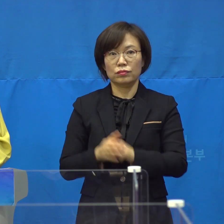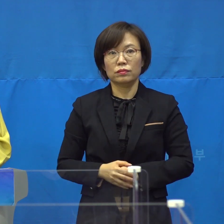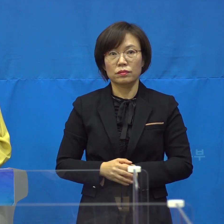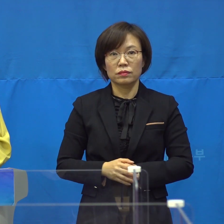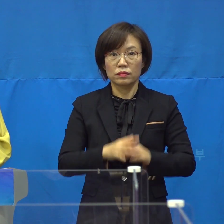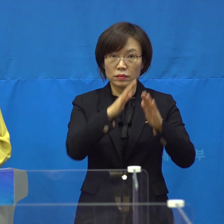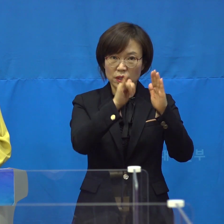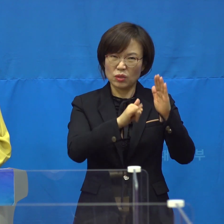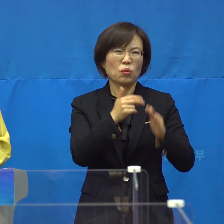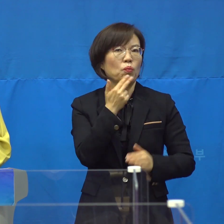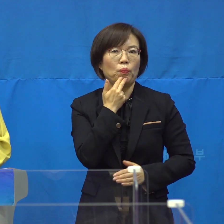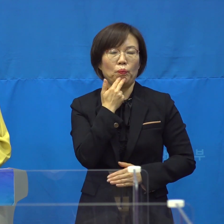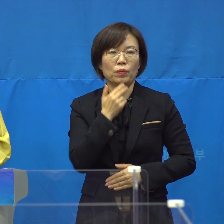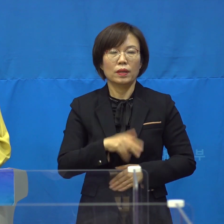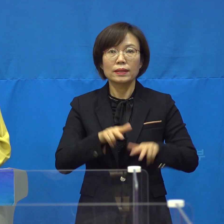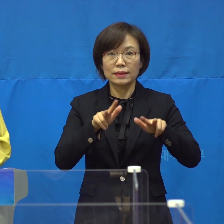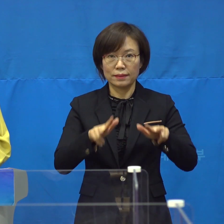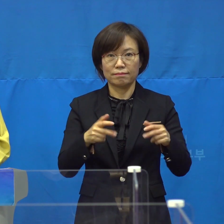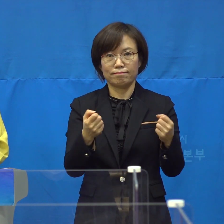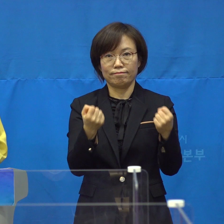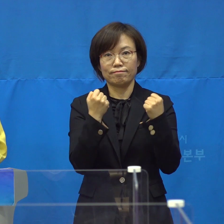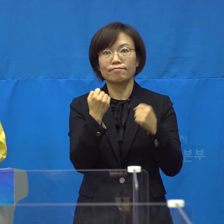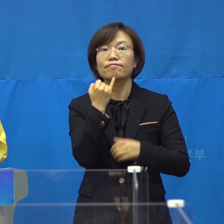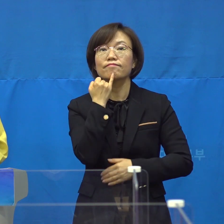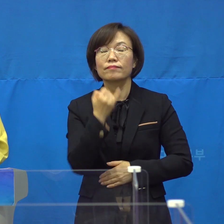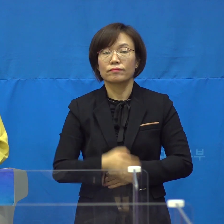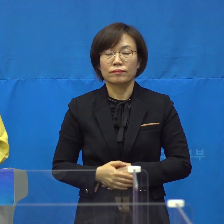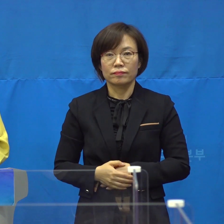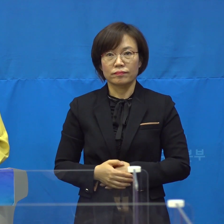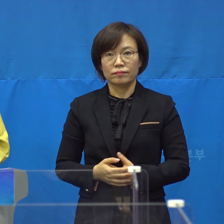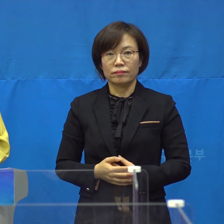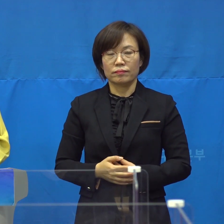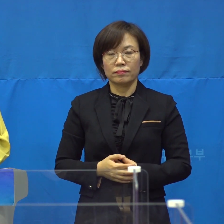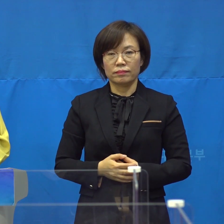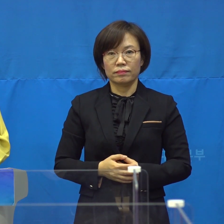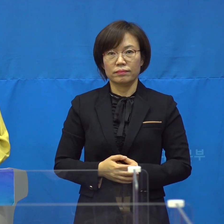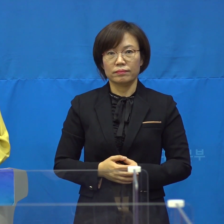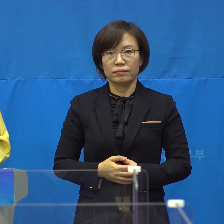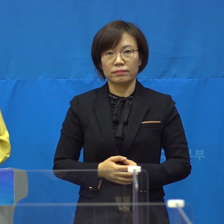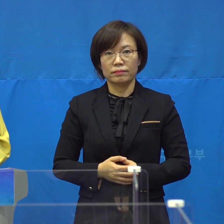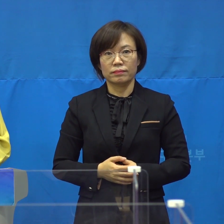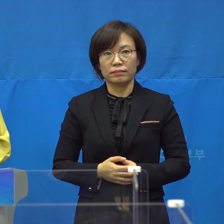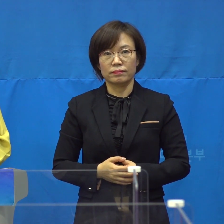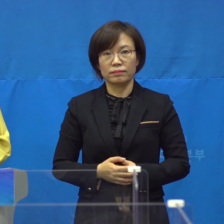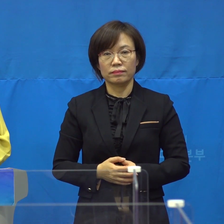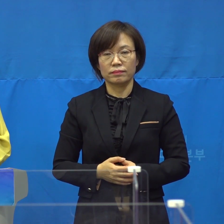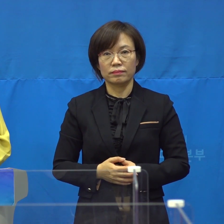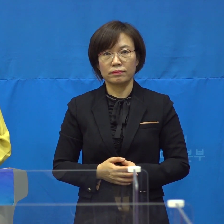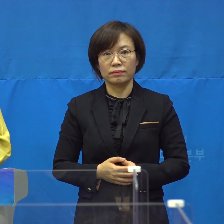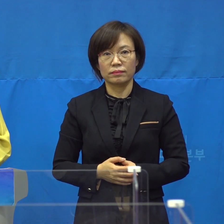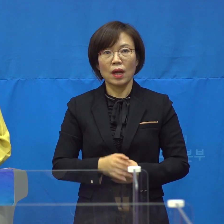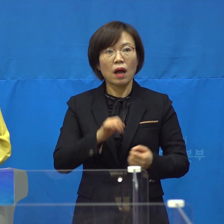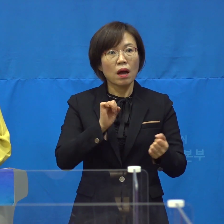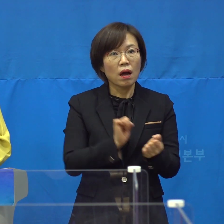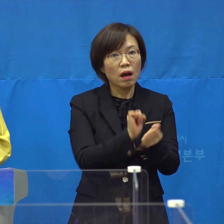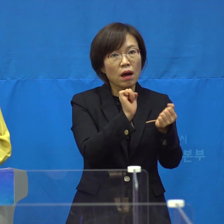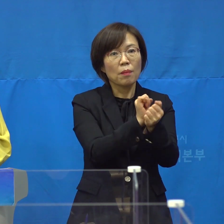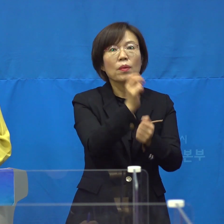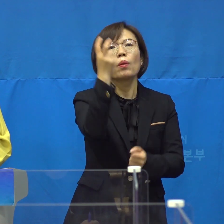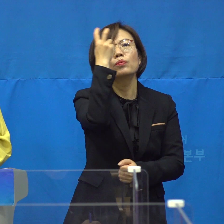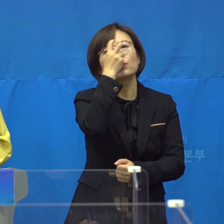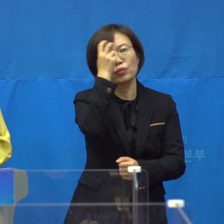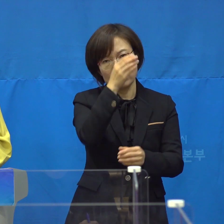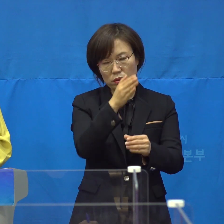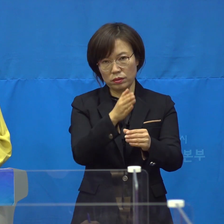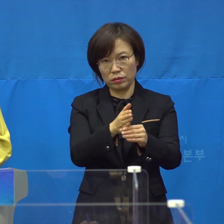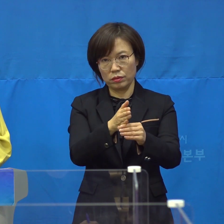동거가족은 없고 현재 건강상태는 양호합니다. 이분 역시 감염원을 조사 중에